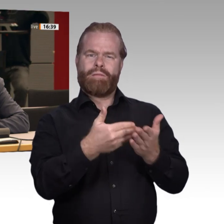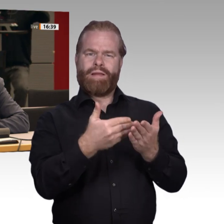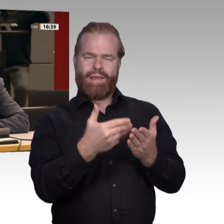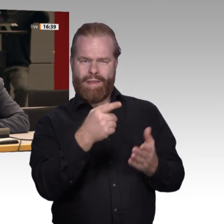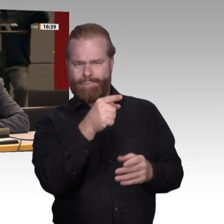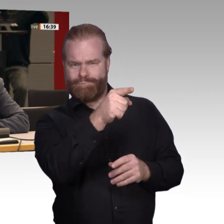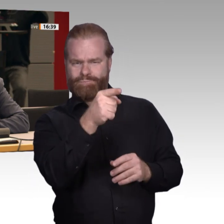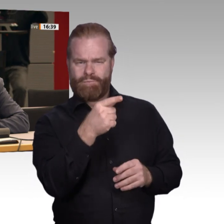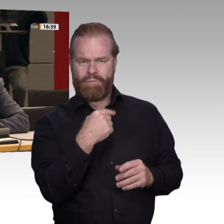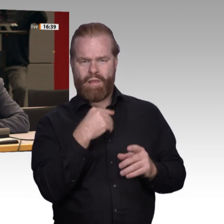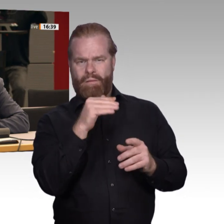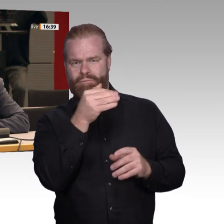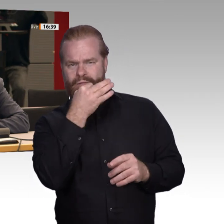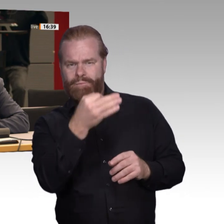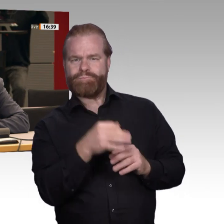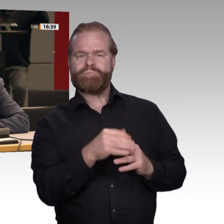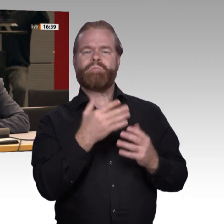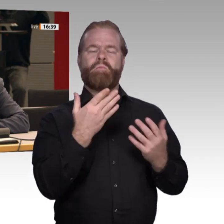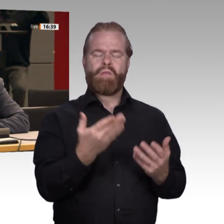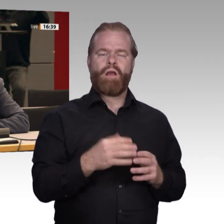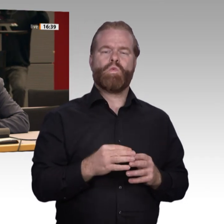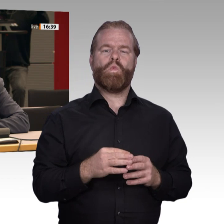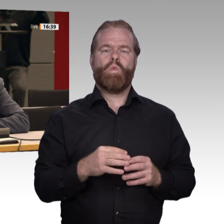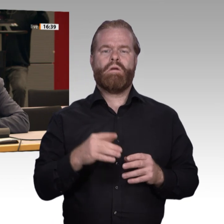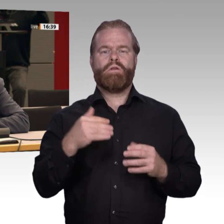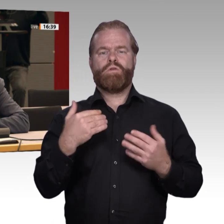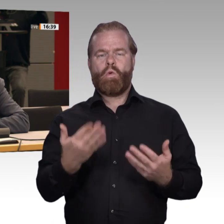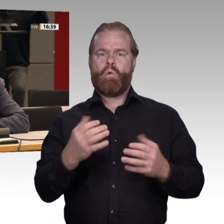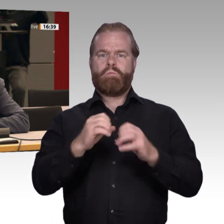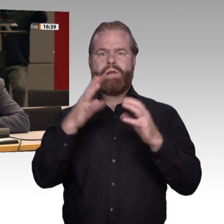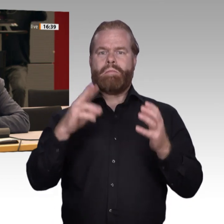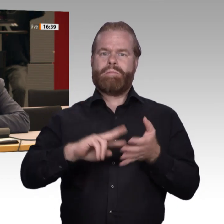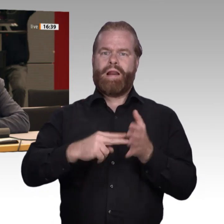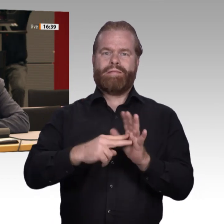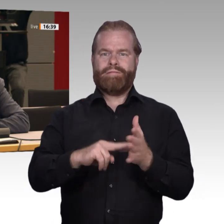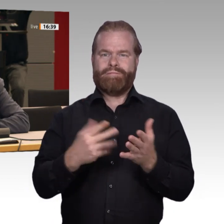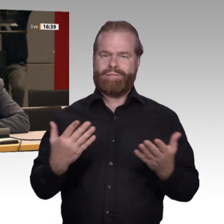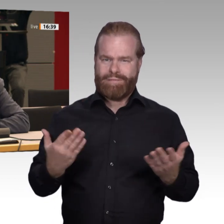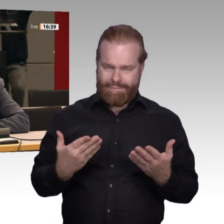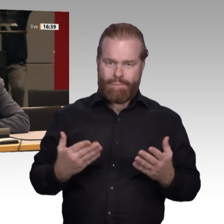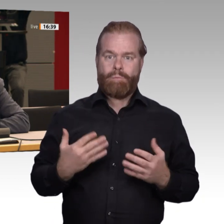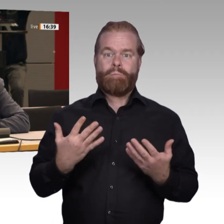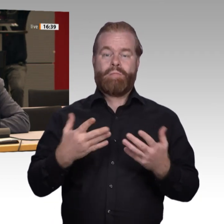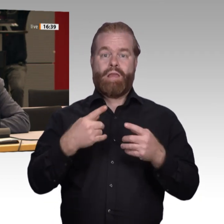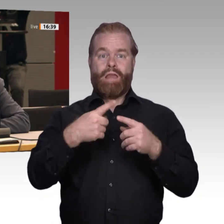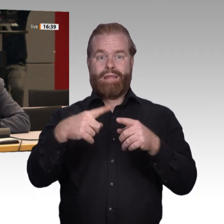Angehörigenentlastungsgesetz, die anderen Leistungsanbieter, also andere Personalschlüssel verwenden zu lassen, als es jetzt